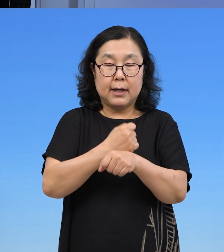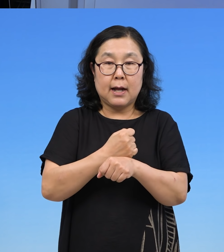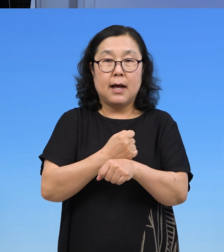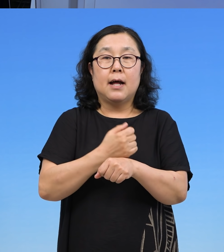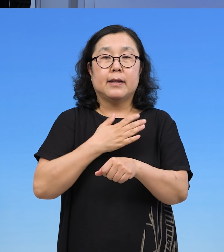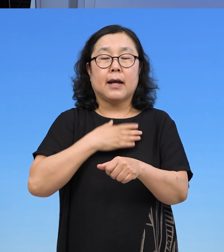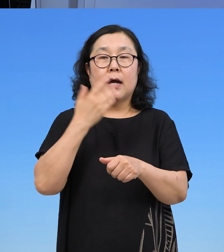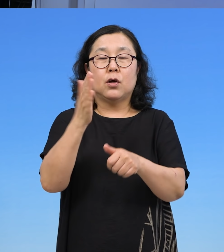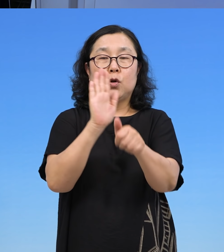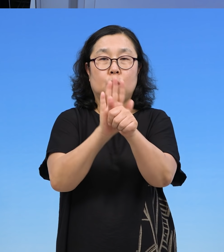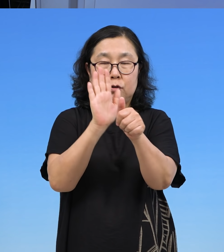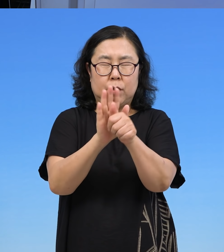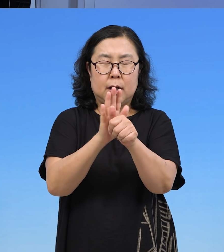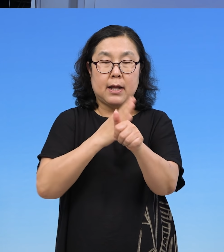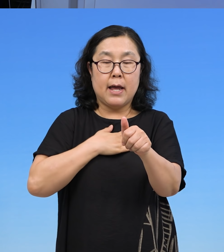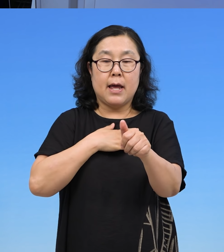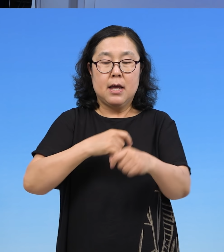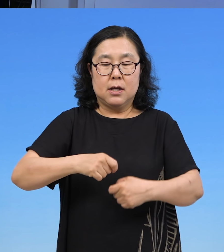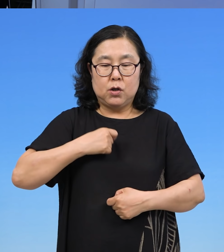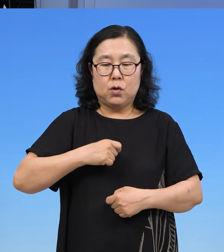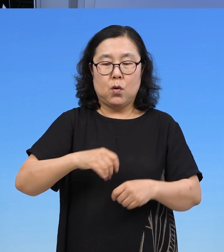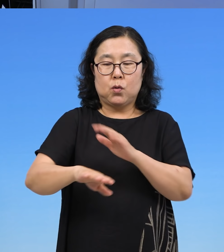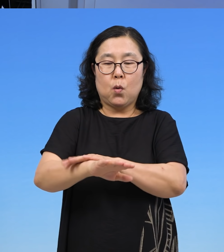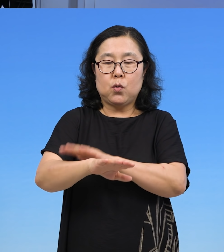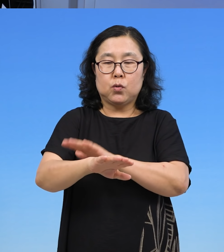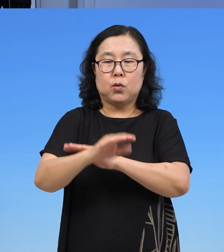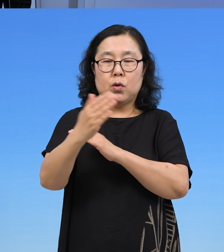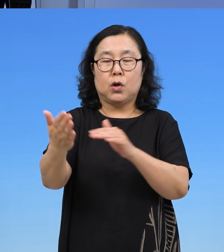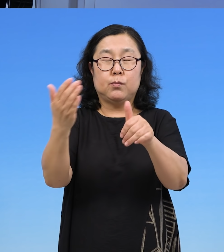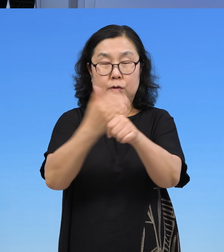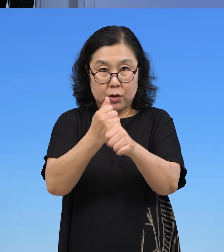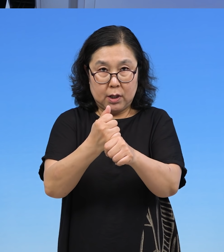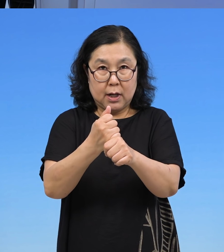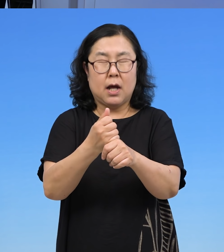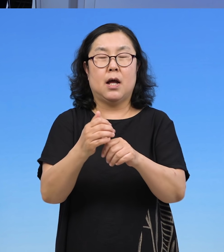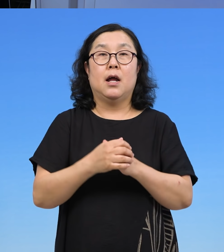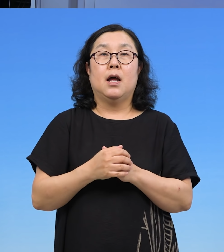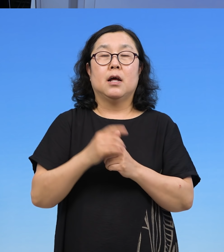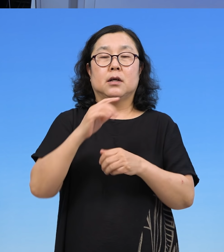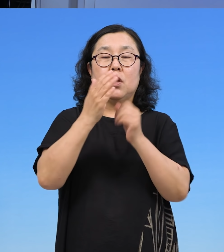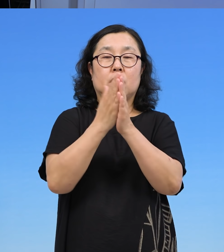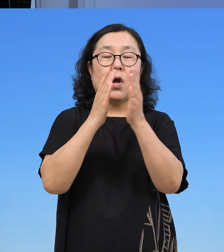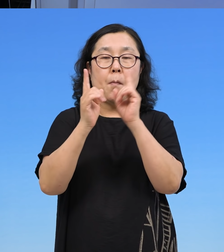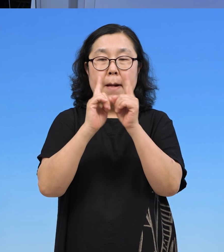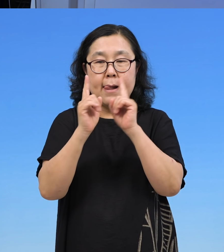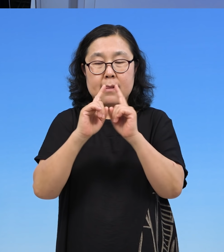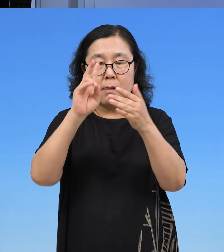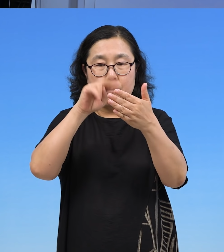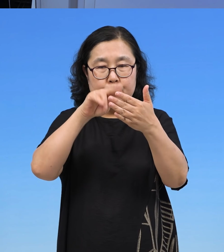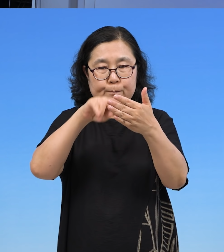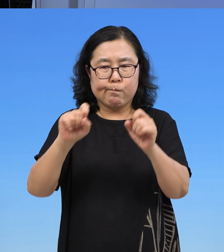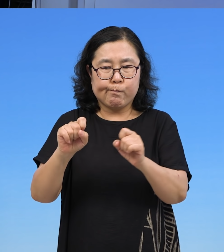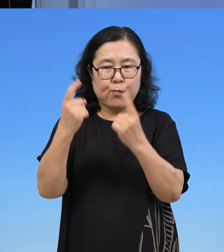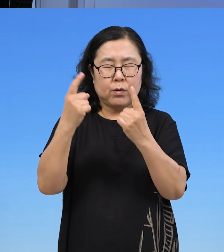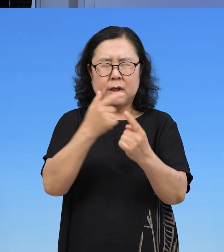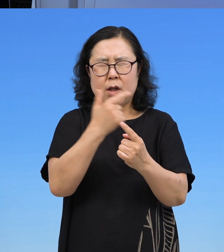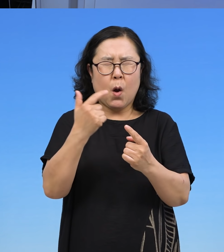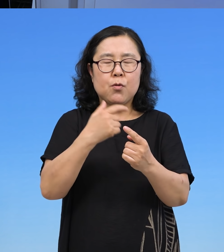참으로 나의 의로운 오른손으로 너를 붙들리라 그 성경 구절을 읽자마자 정말 너무 많이